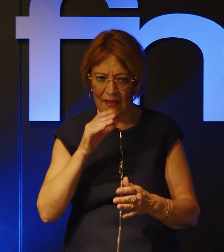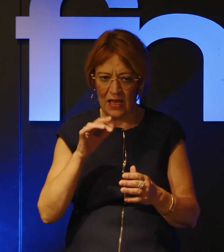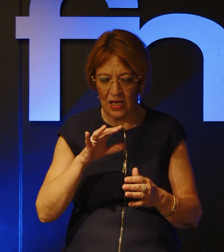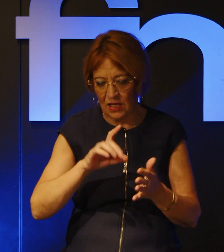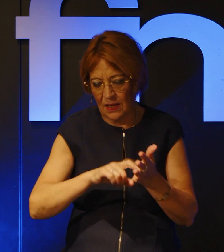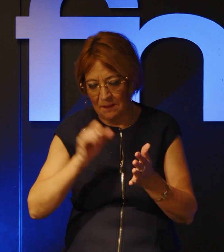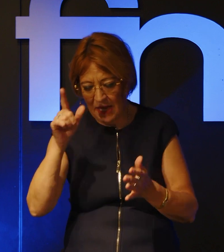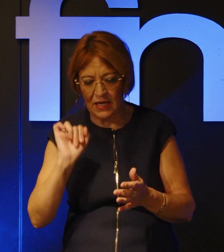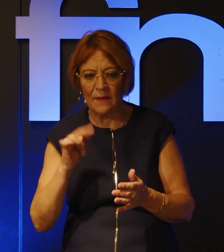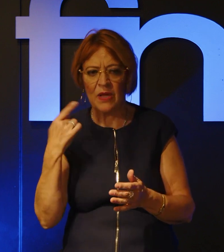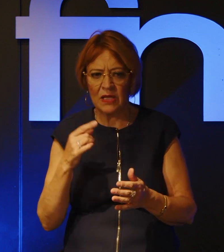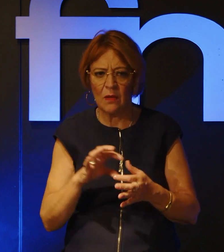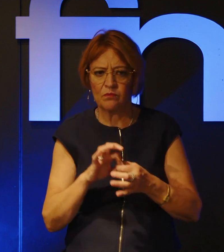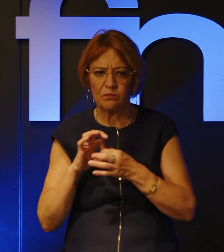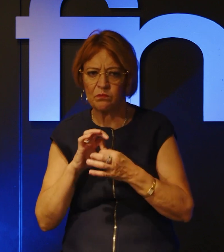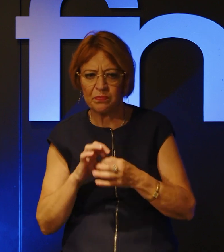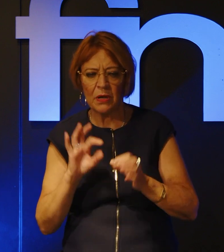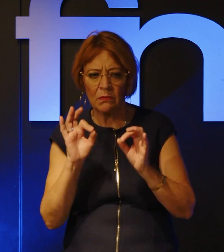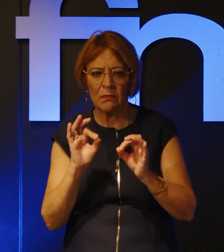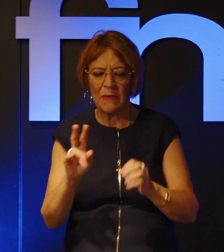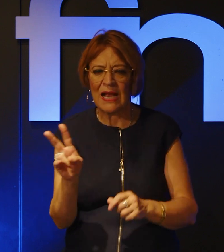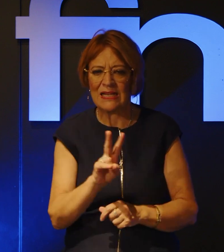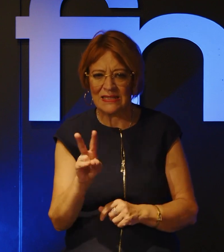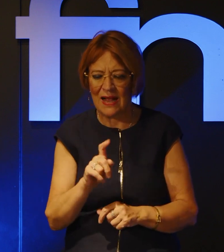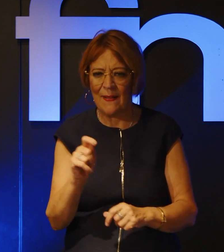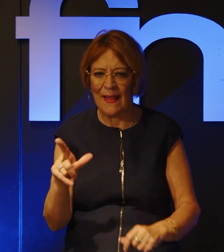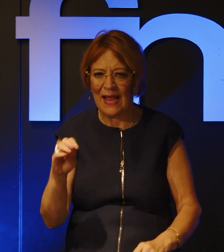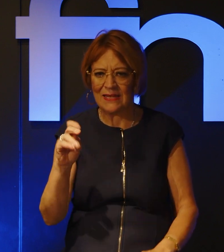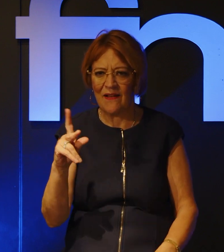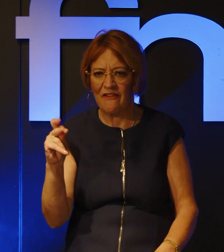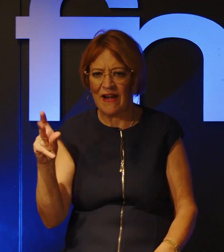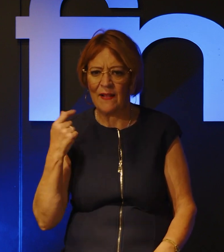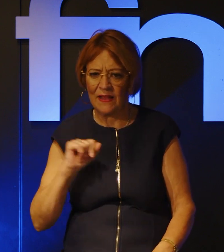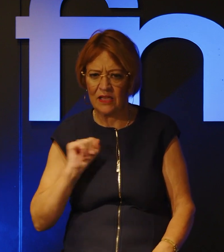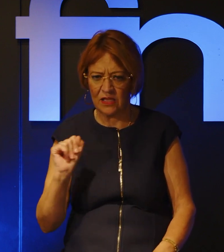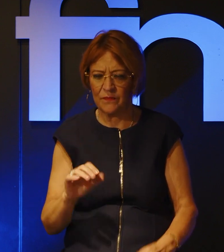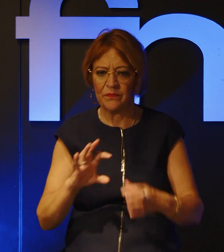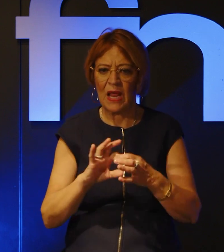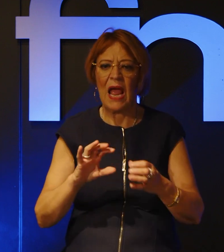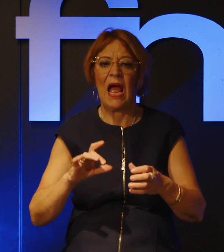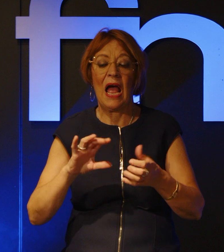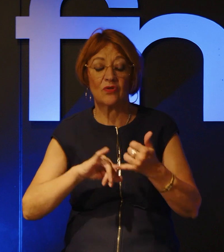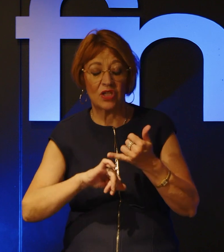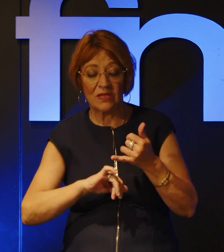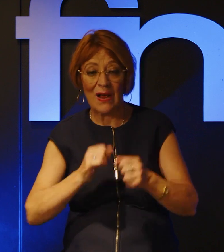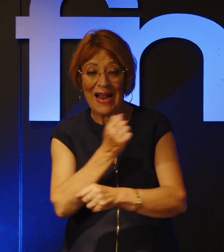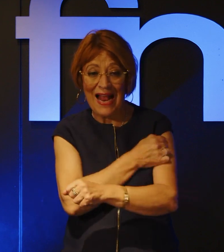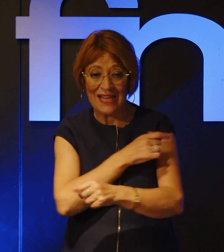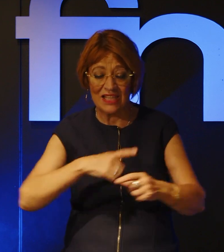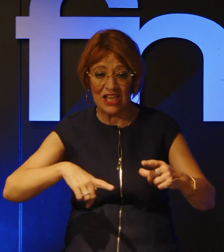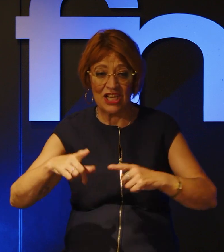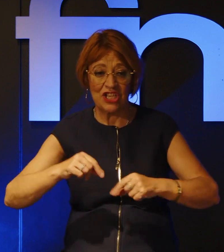colaborando ativamente com A Terapeuta de casais perel é cofundadora da associação casa estrela do mar tedex